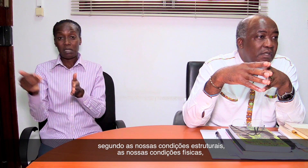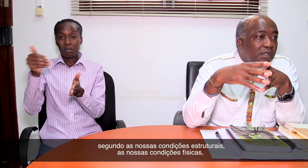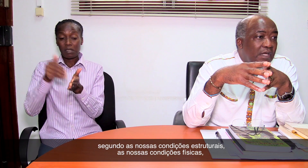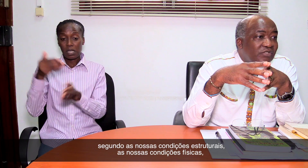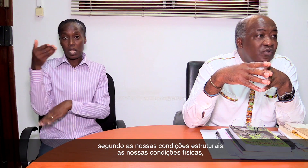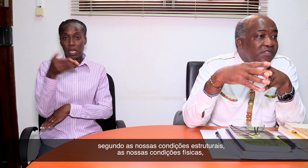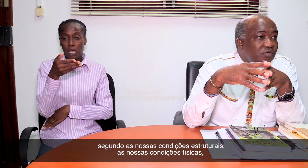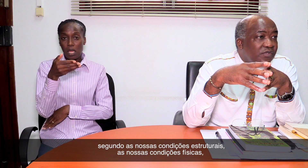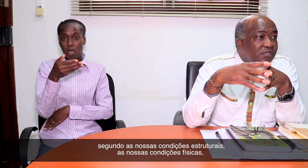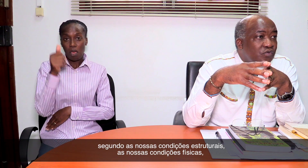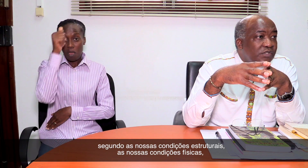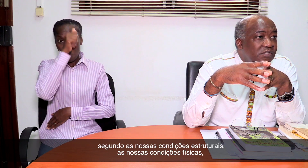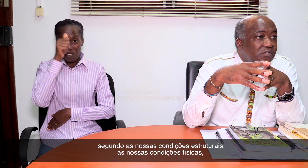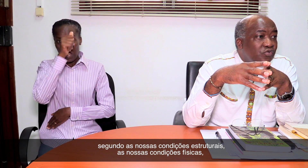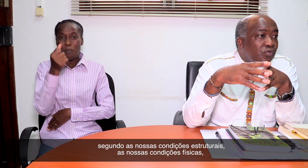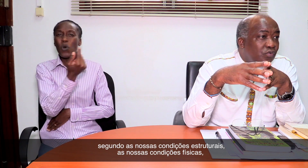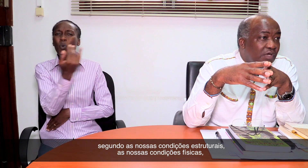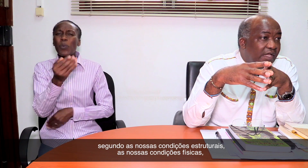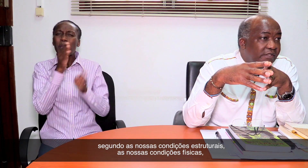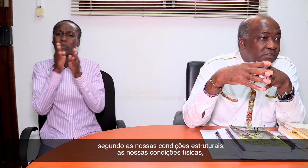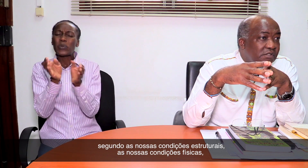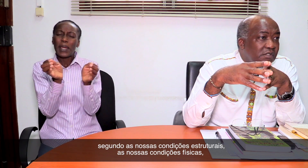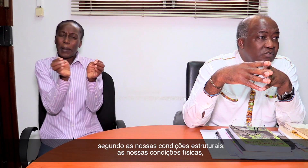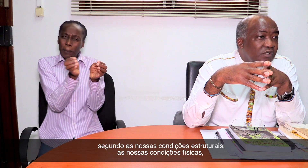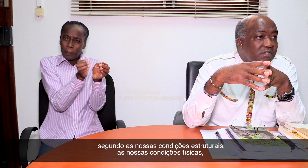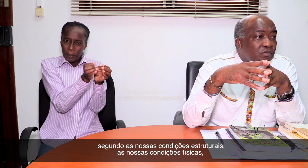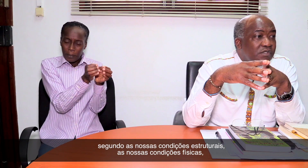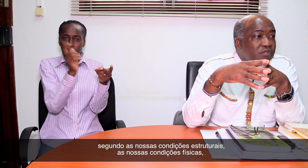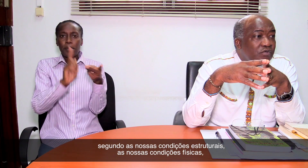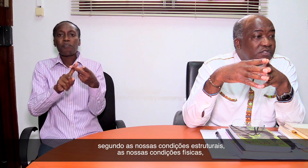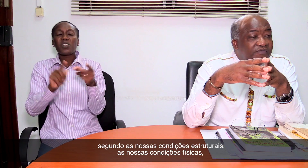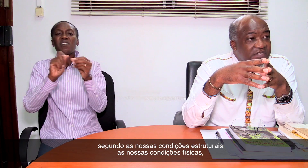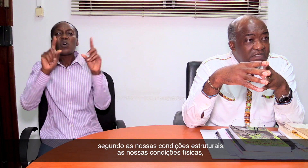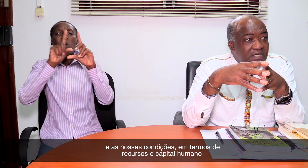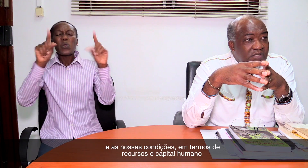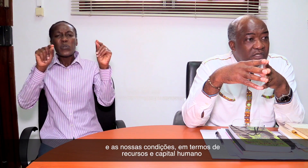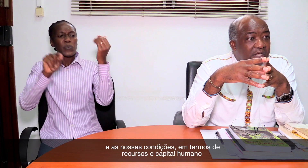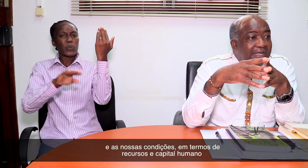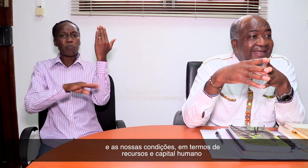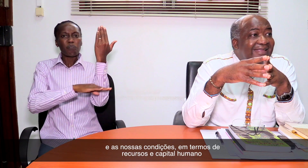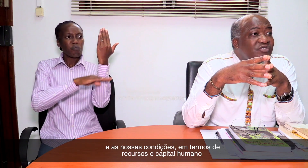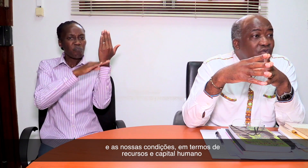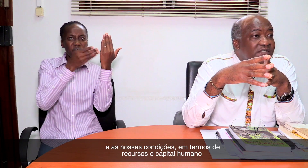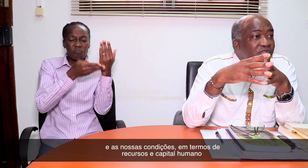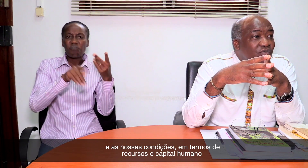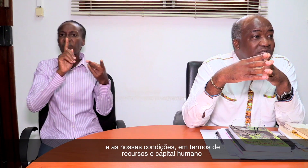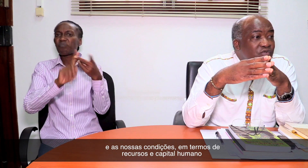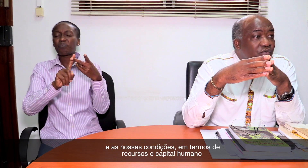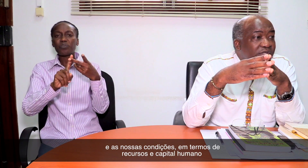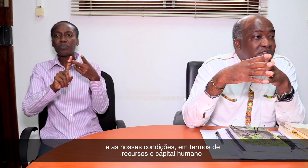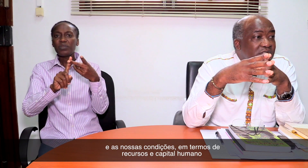porque as nossas condições estruturais, as nossas condições físicas e as